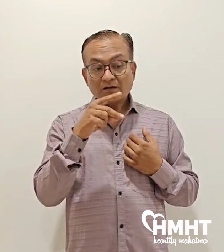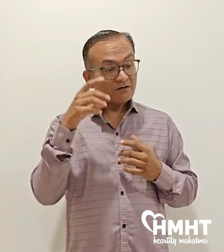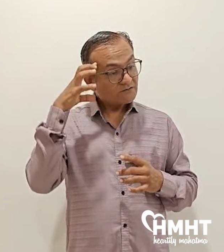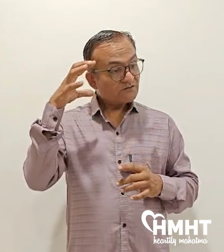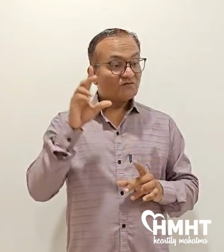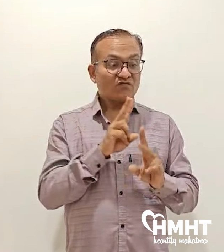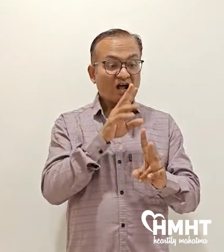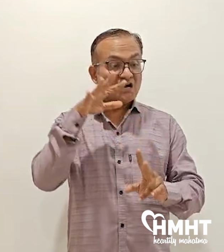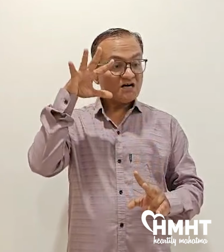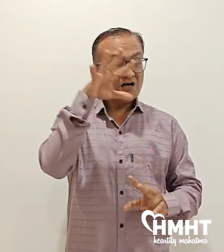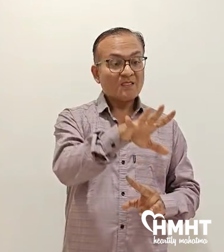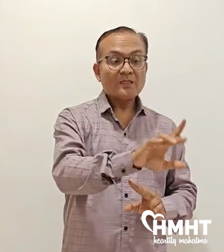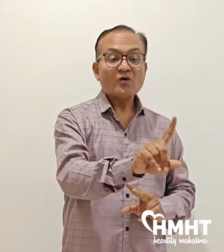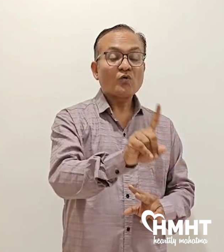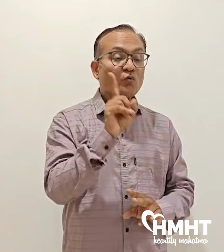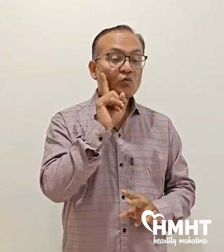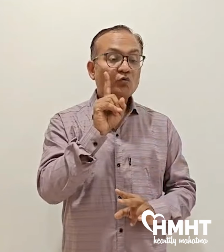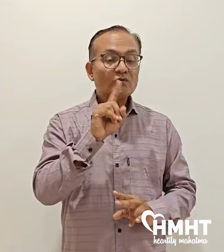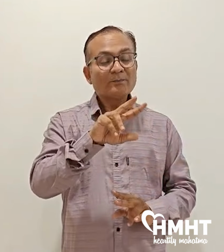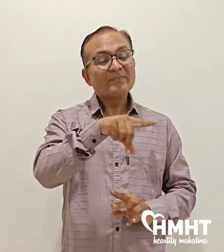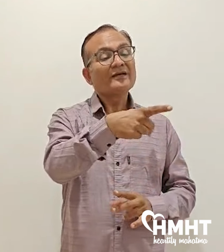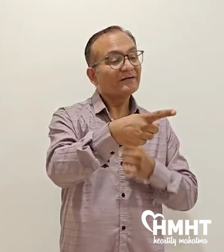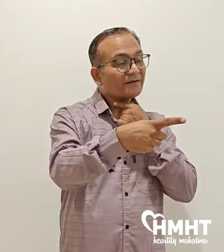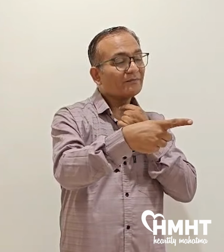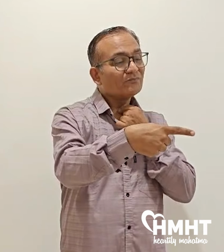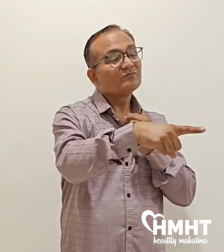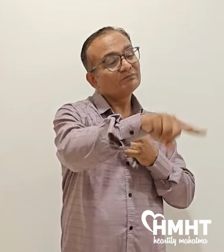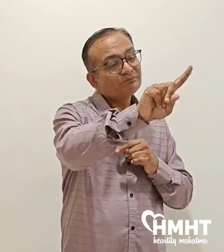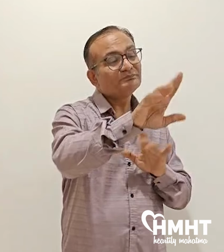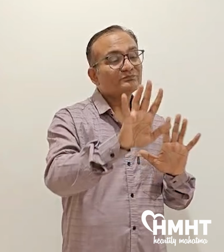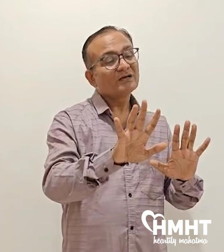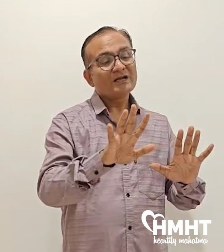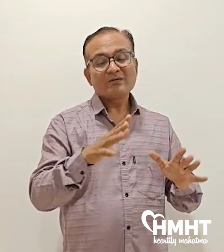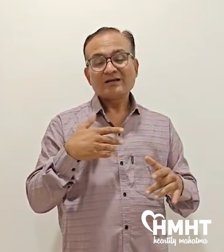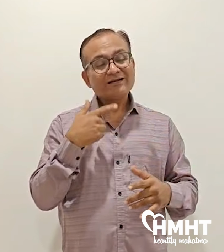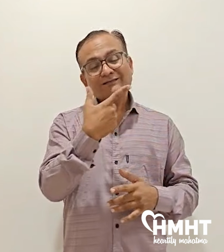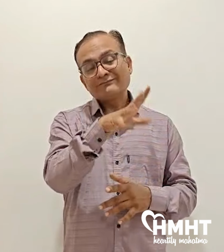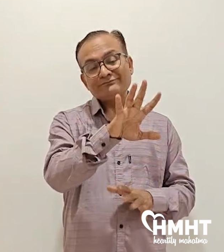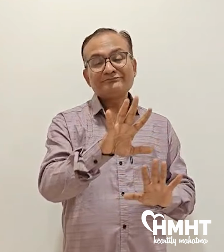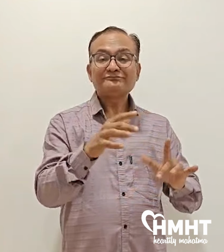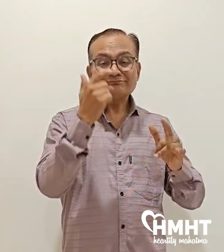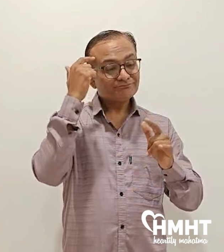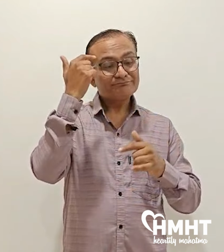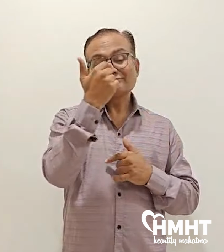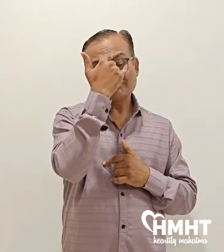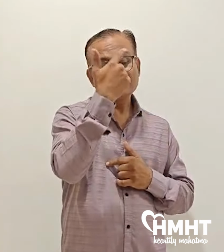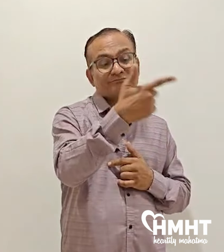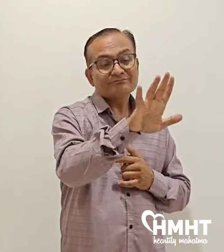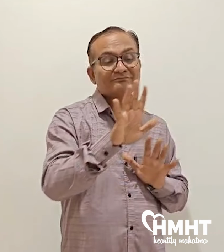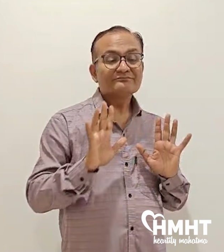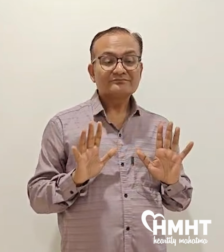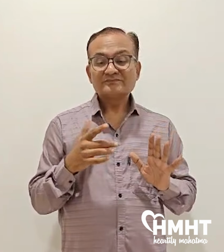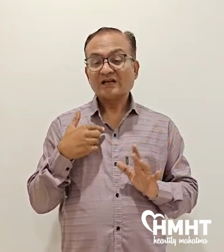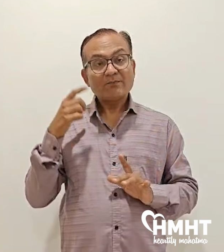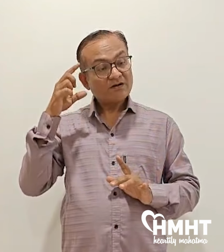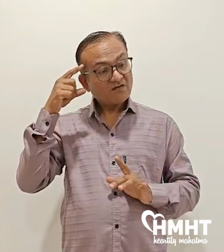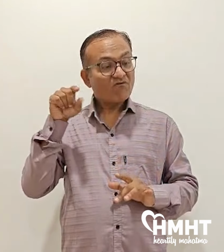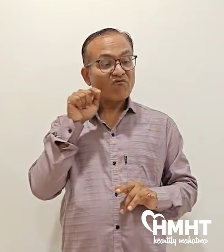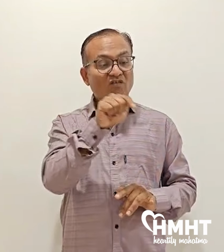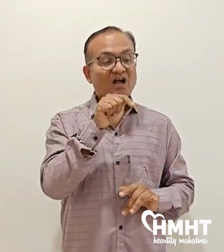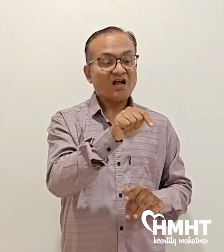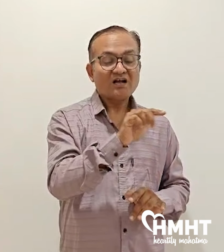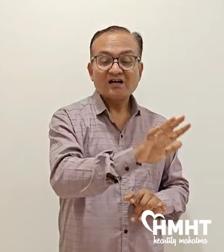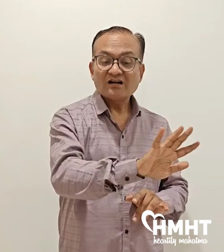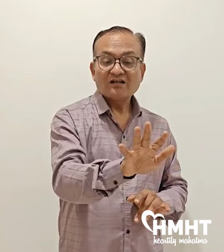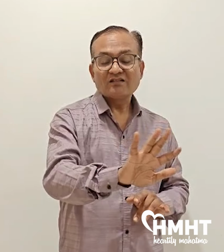દબાણ કરીએ છીએ ખોટું છે, પછી એને સ્વીકારવું હોય તો સ્વીકારે, ના સ્વીકારે તો ના સ્વીકારે. આપણે આર્ગ્યુમેન્ટો કરવી નથી. ધીમે